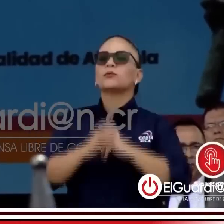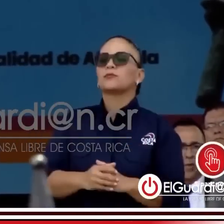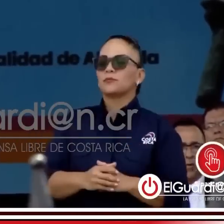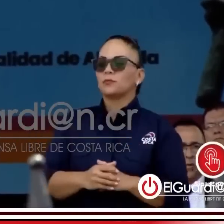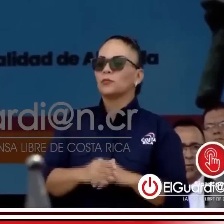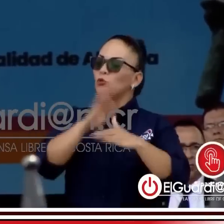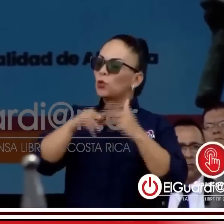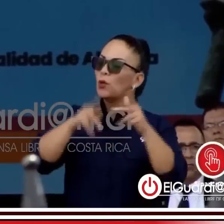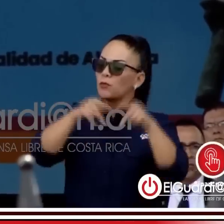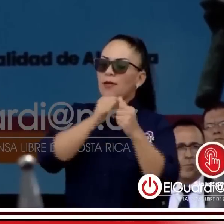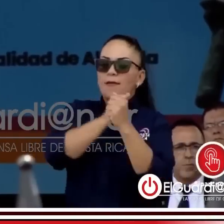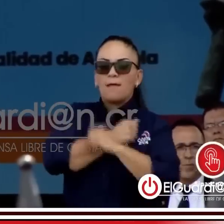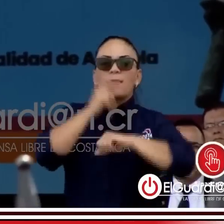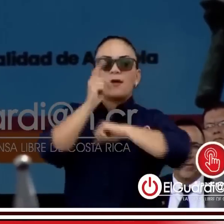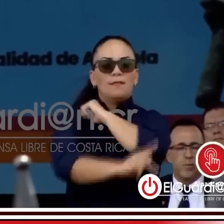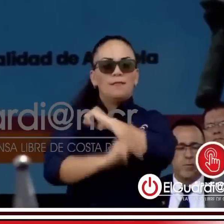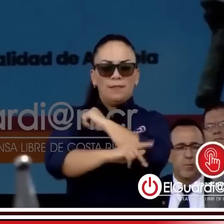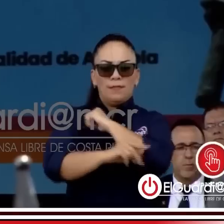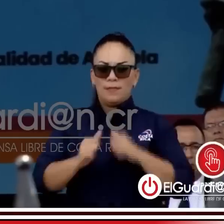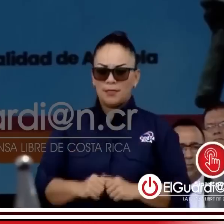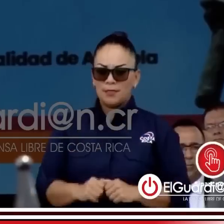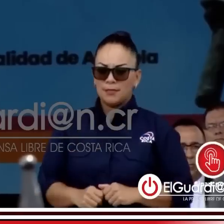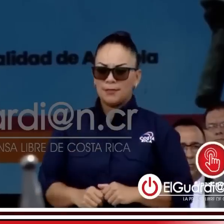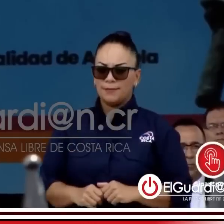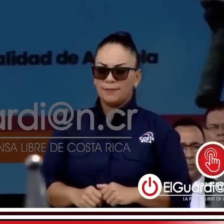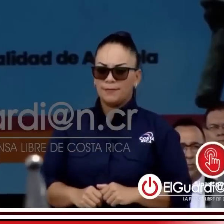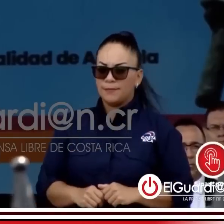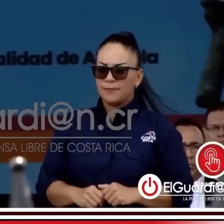este país, porque